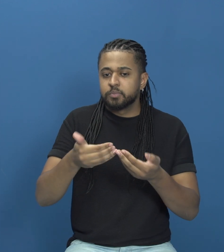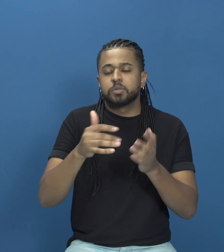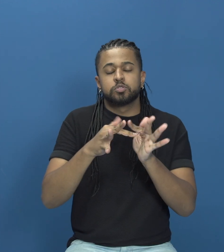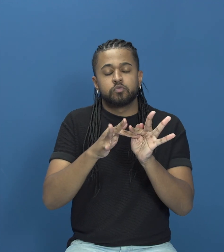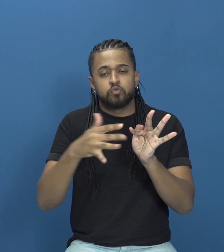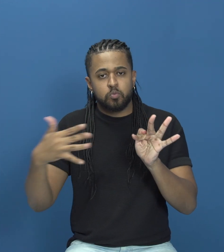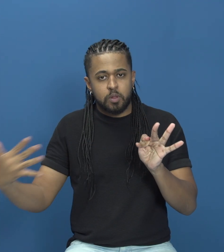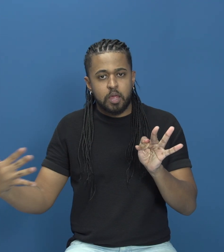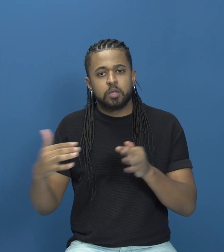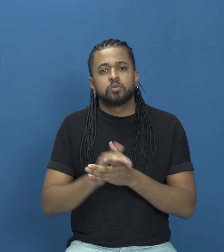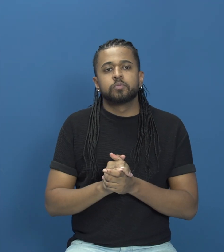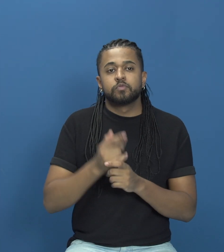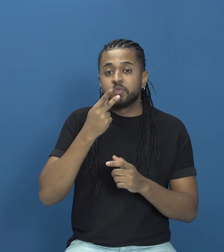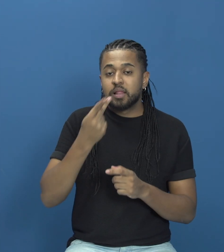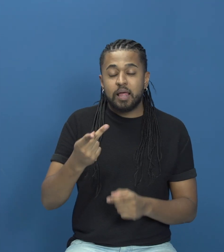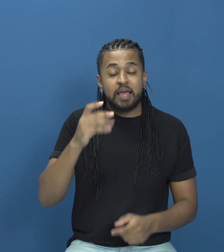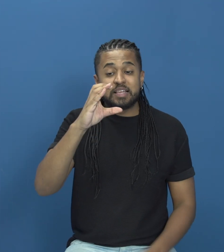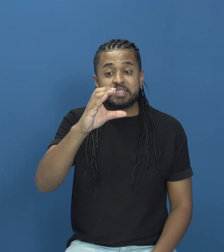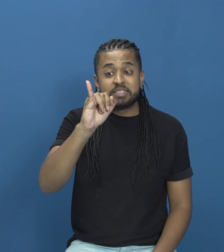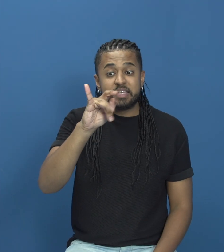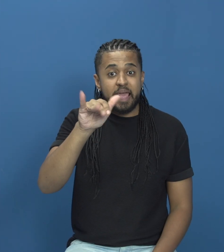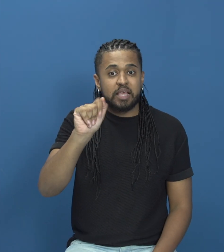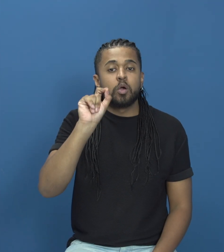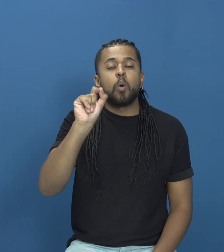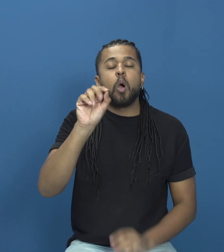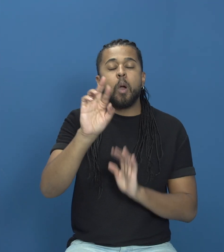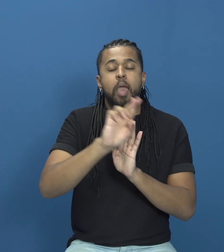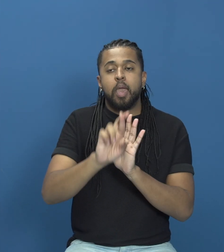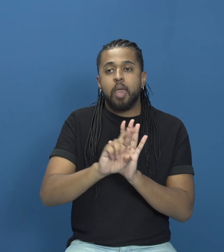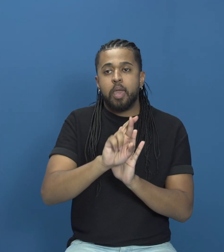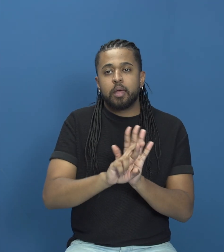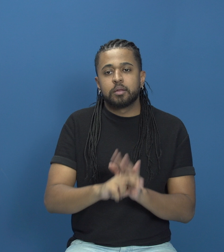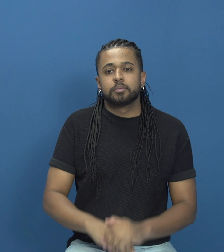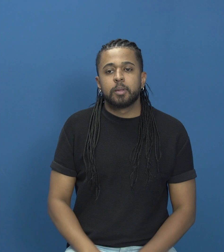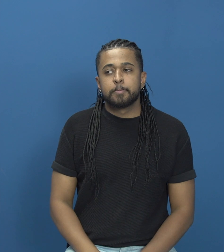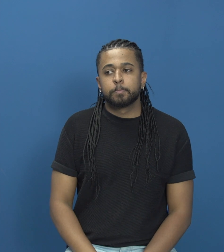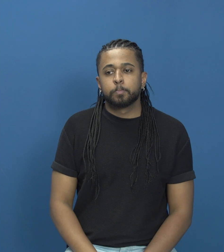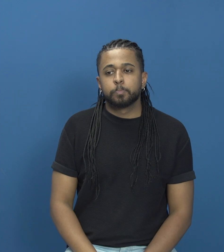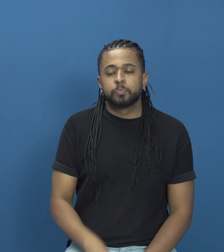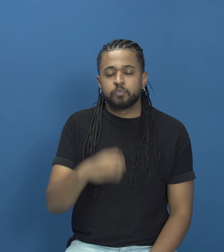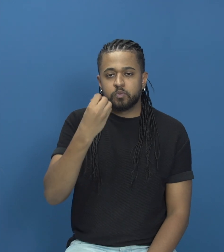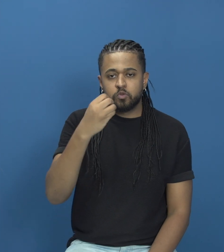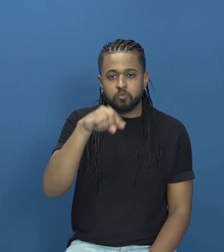formulário eletrônico, declarar ciência das seguintes normativas.